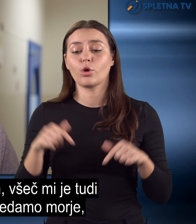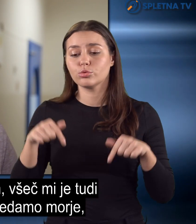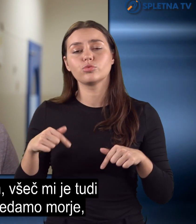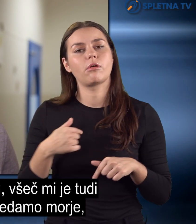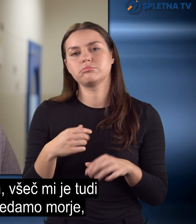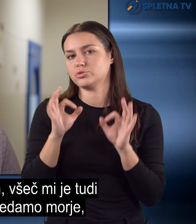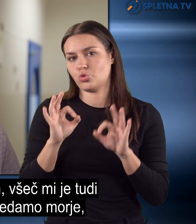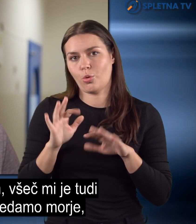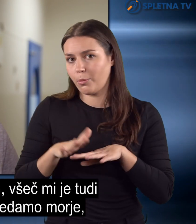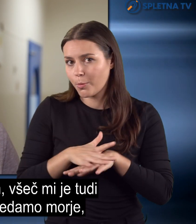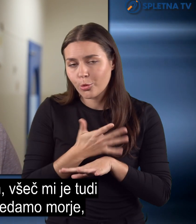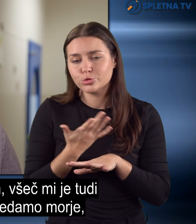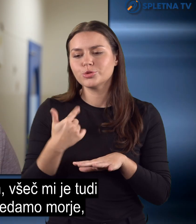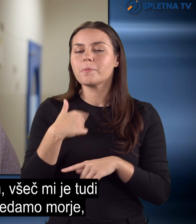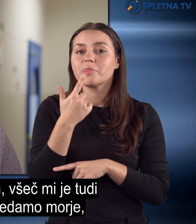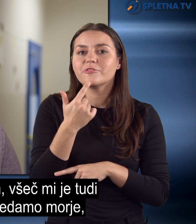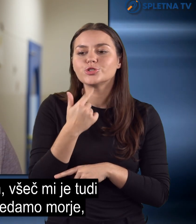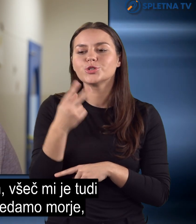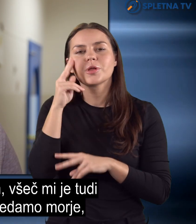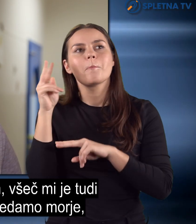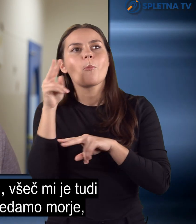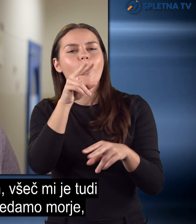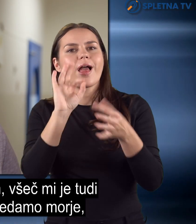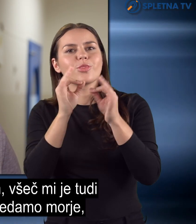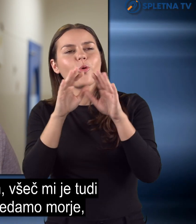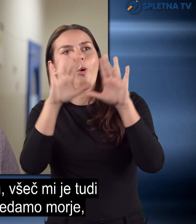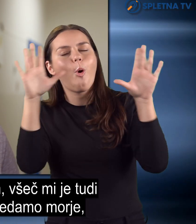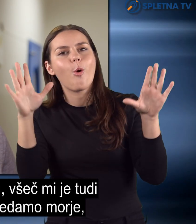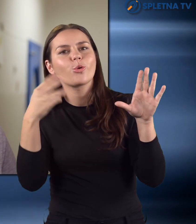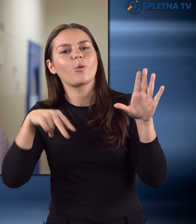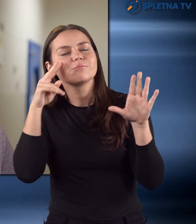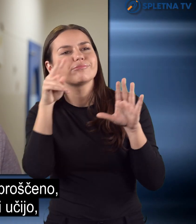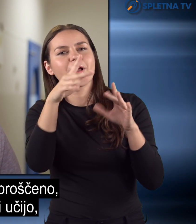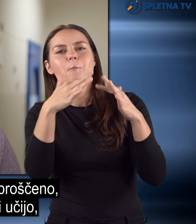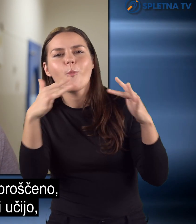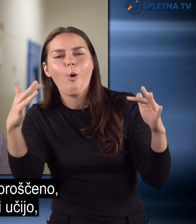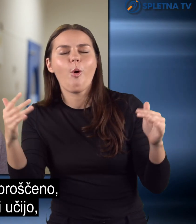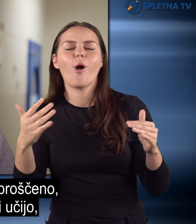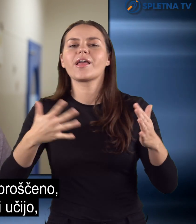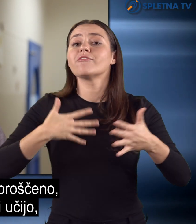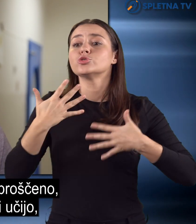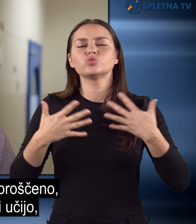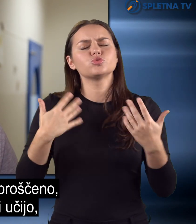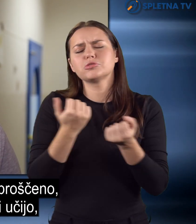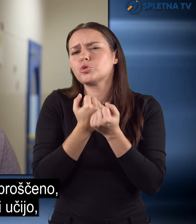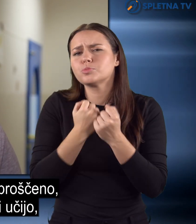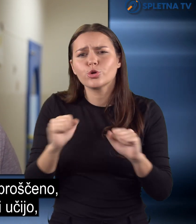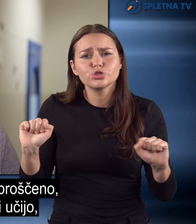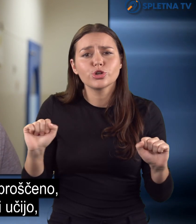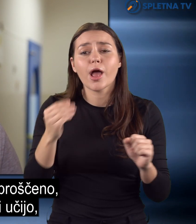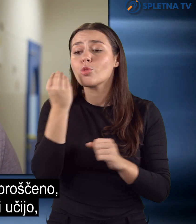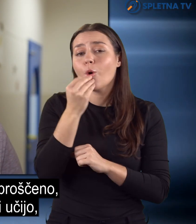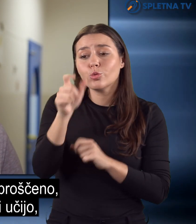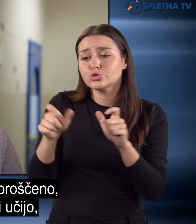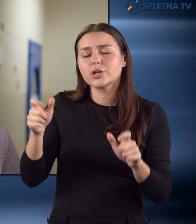Tukaj se dobro počutim, všeč mi je tudi pogled skozi okna, gledamo morje, vzdušje je zelo sproščeno, učenci